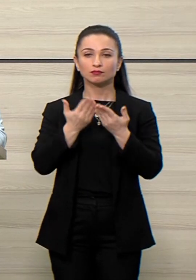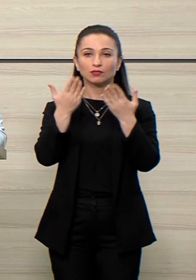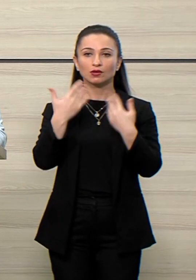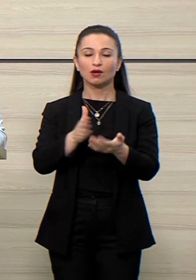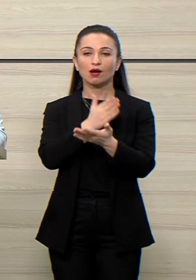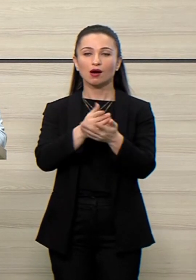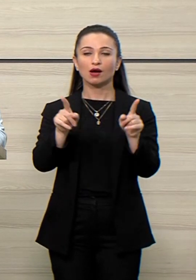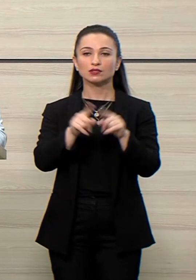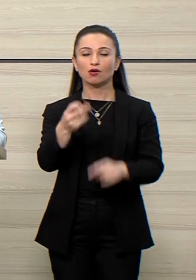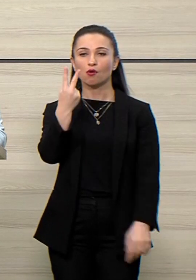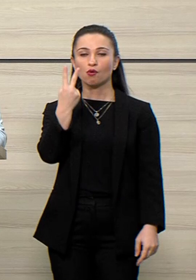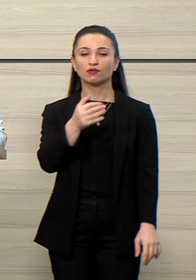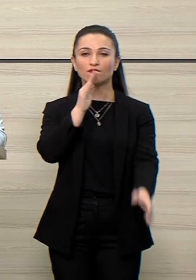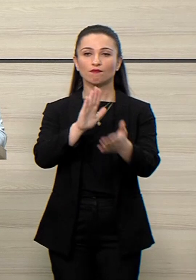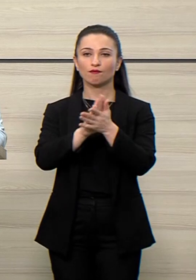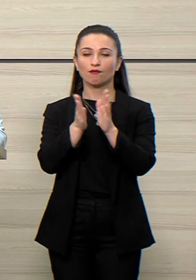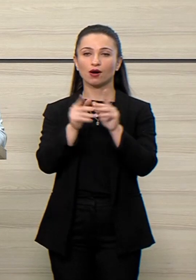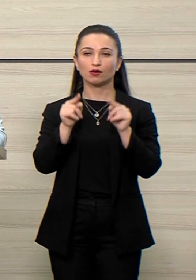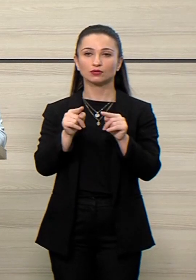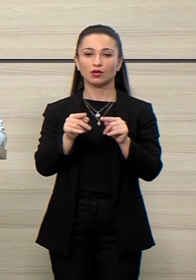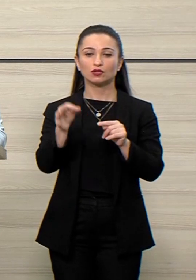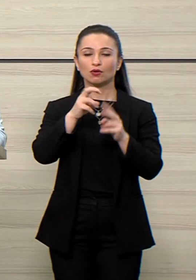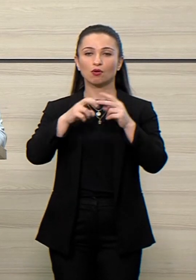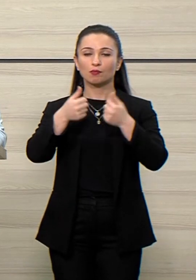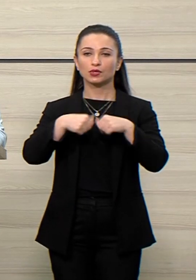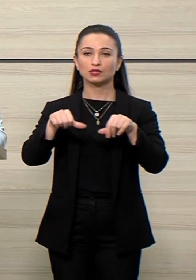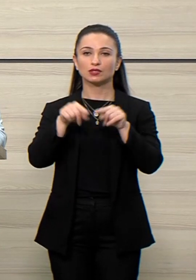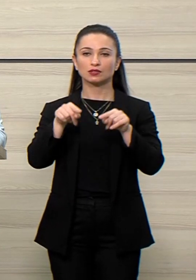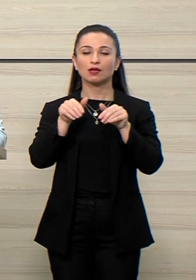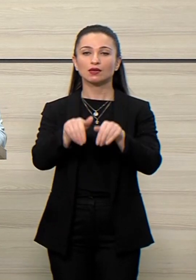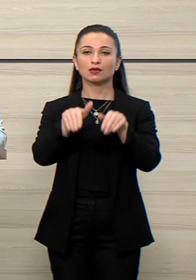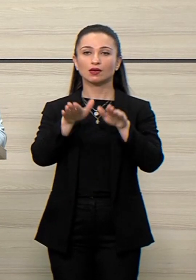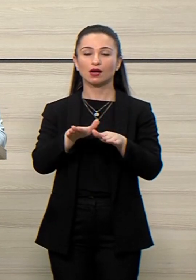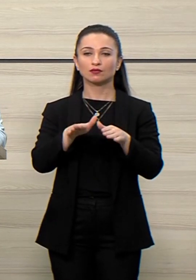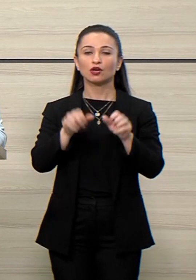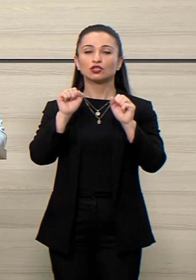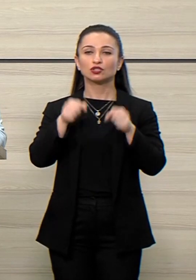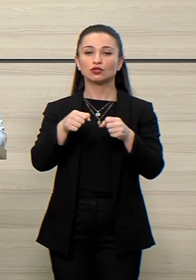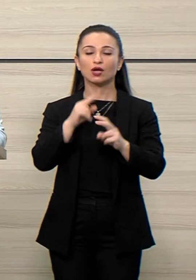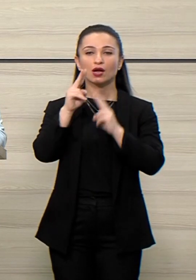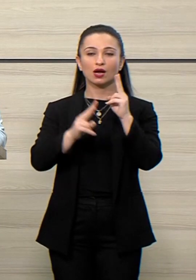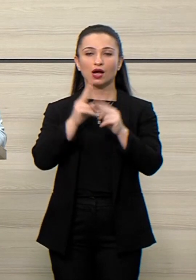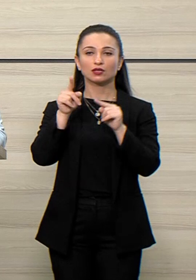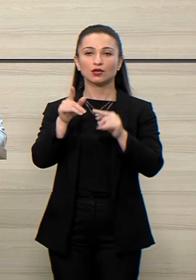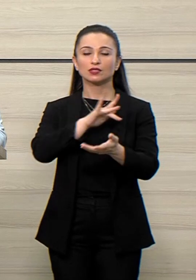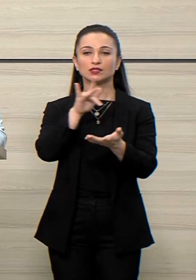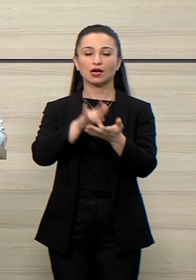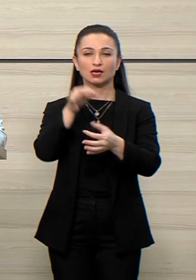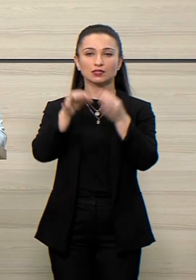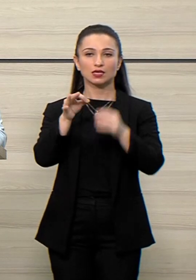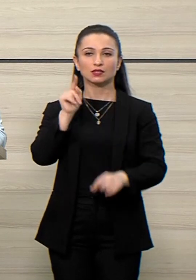აქვს ასევე 2 დღიანი ვადა. საოლქო საარჩევნო კომისიის გადაწყვეტილება შეიძლება გასაჩივრდეს